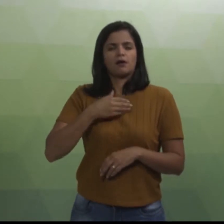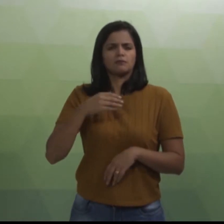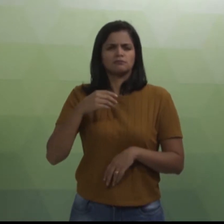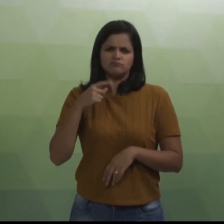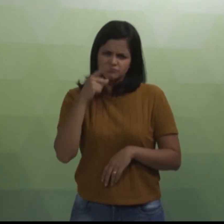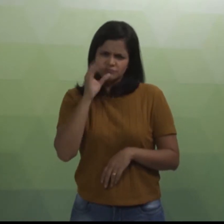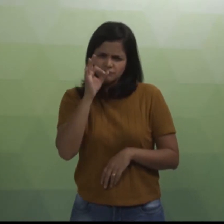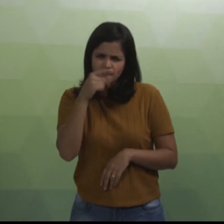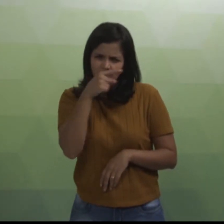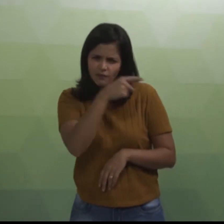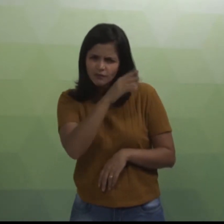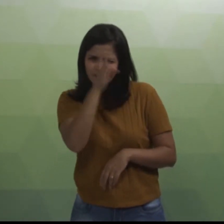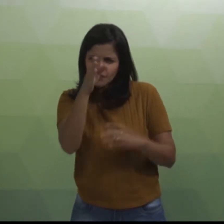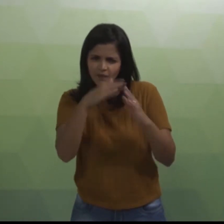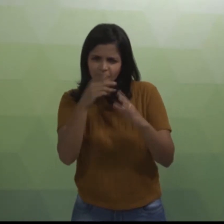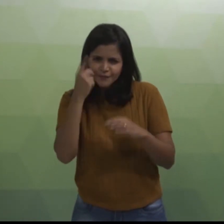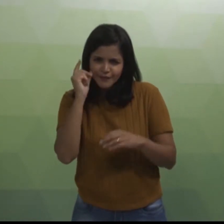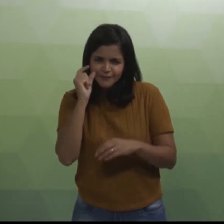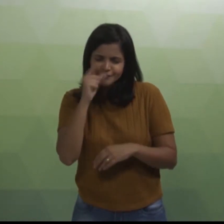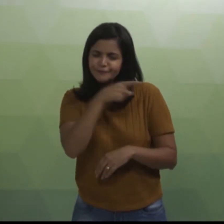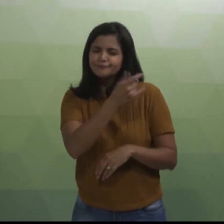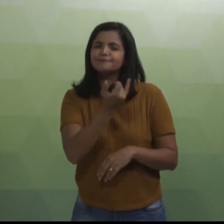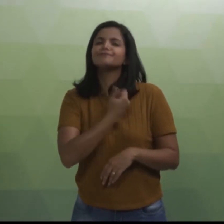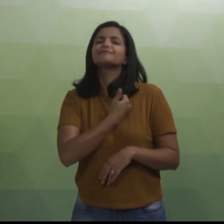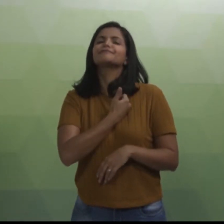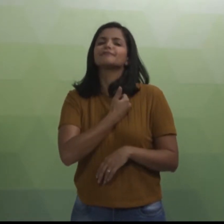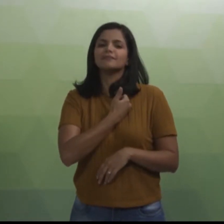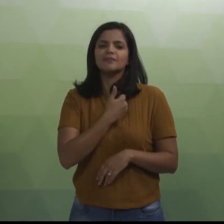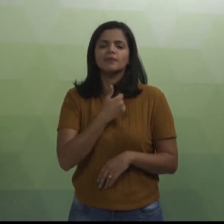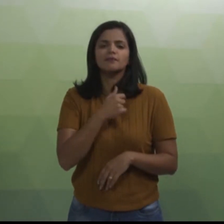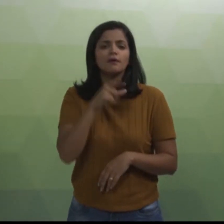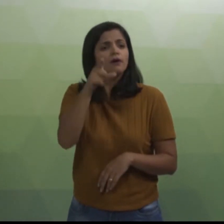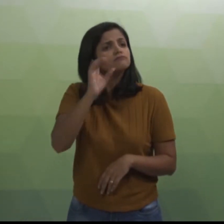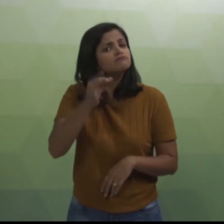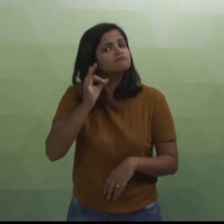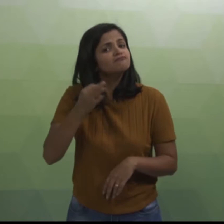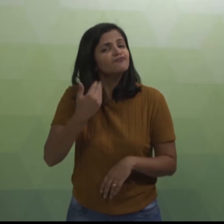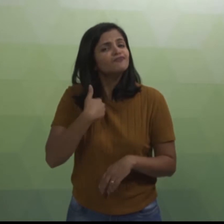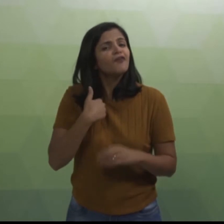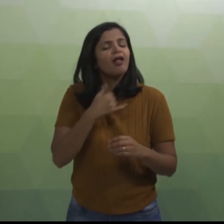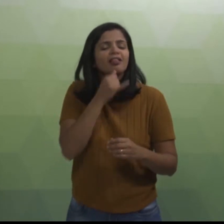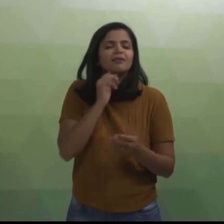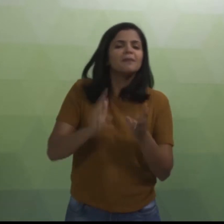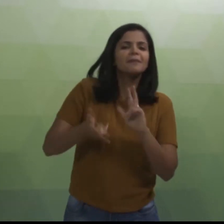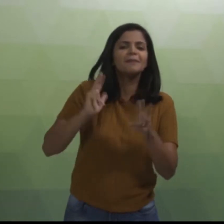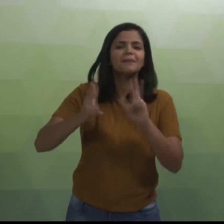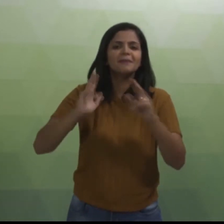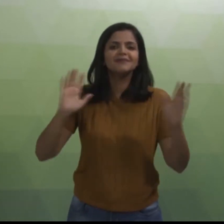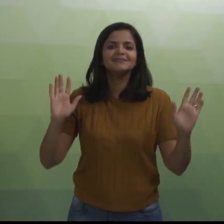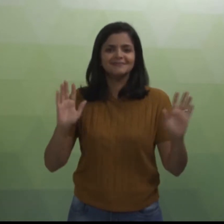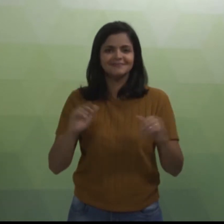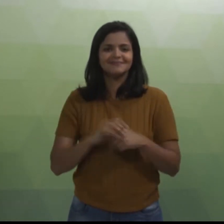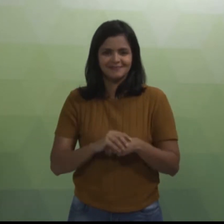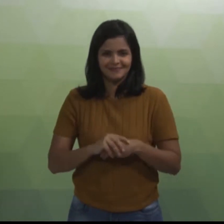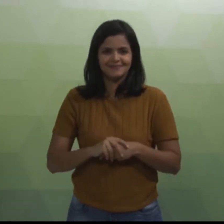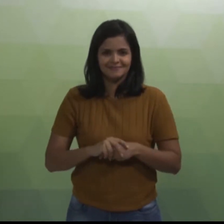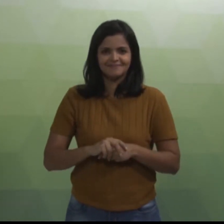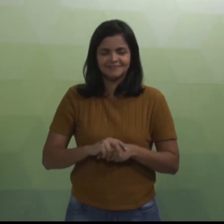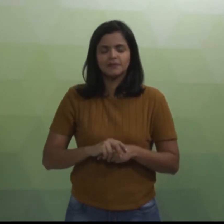Ela é minha amiga? Ela foi à sua casa. Ah, tá, ela foi sim, nós batemos papo, conversamos.